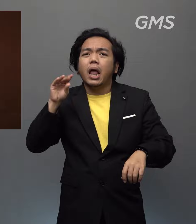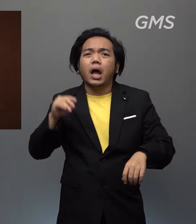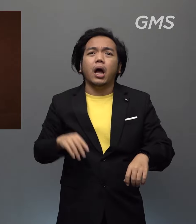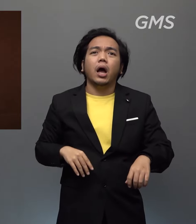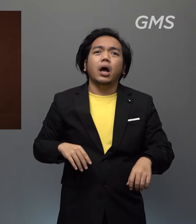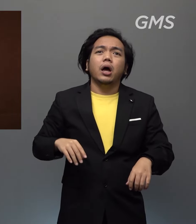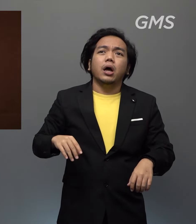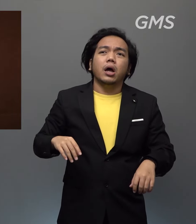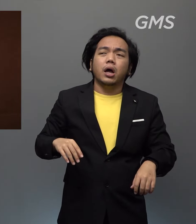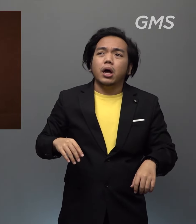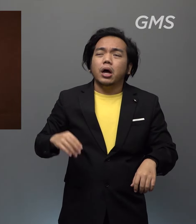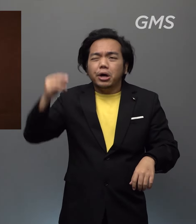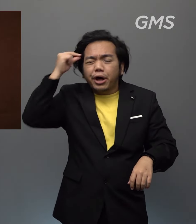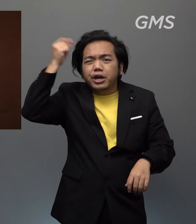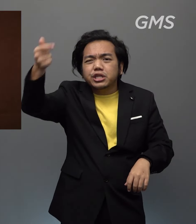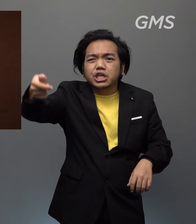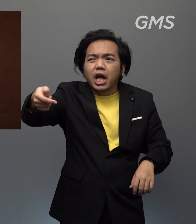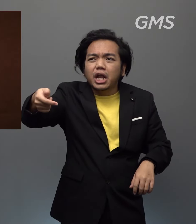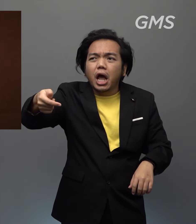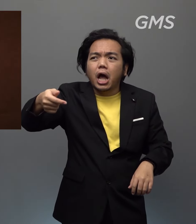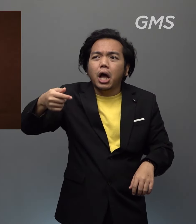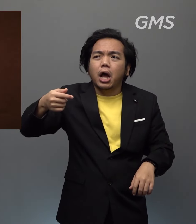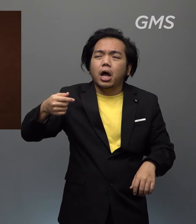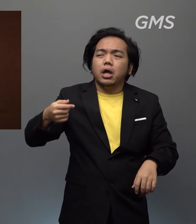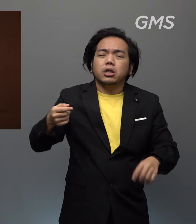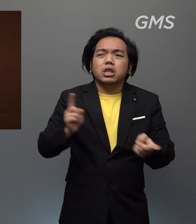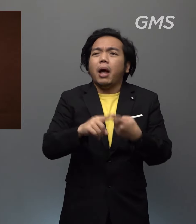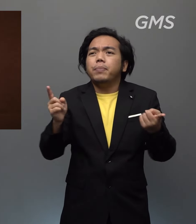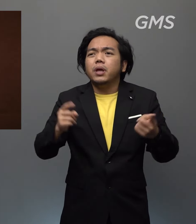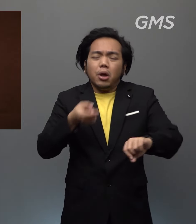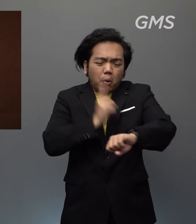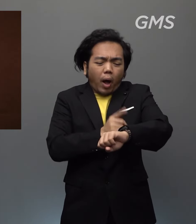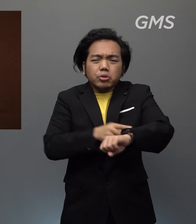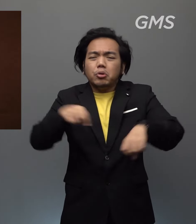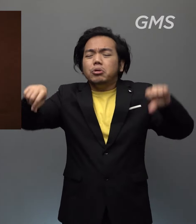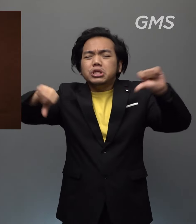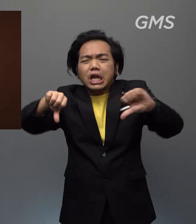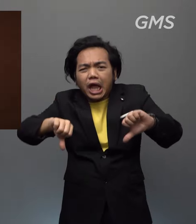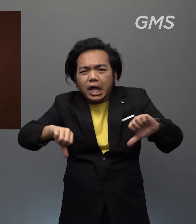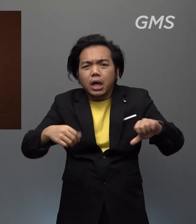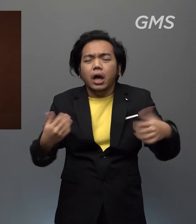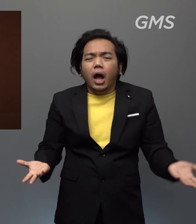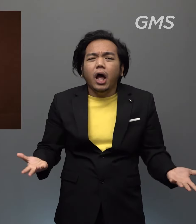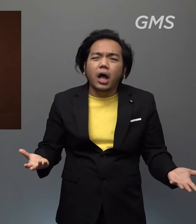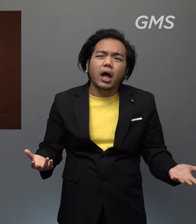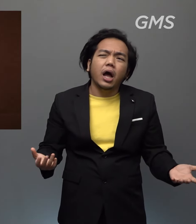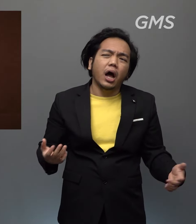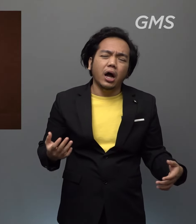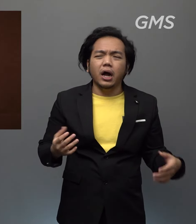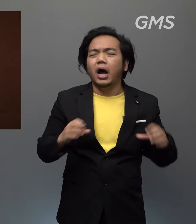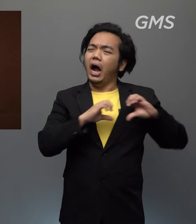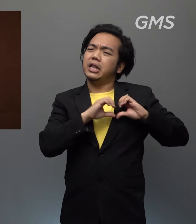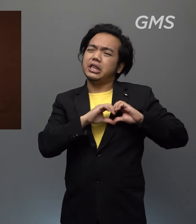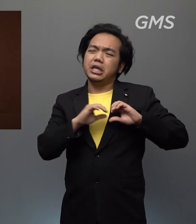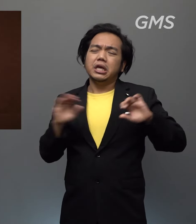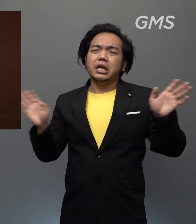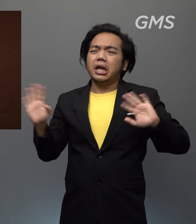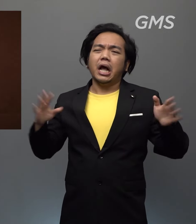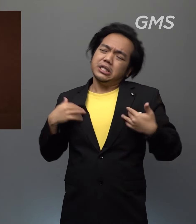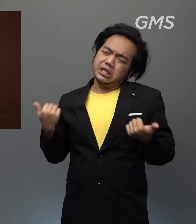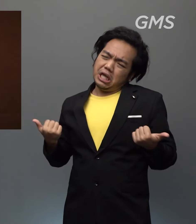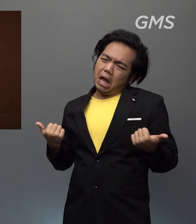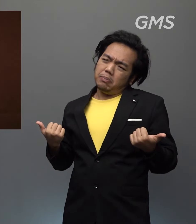kondisi yang begini. Kenapa gak tunggu situasinya membaik dulu? Nah, baru hati lebih siap, kondisi lebih baik, lebih